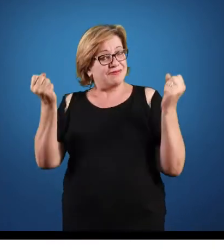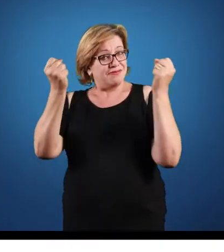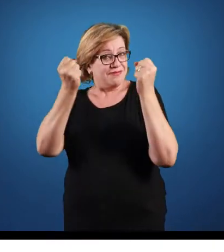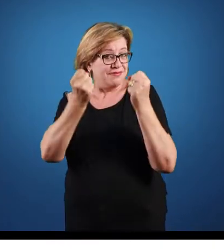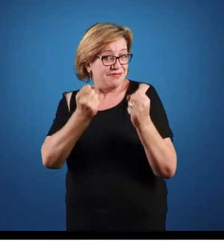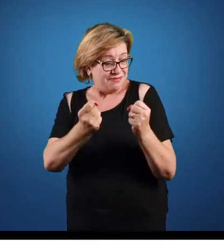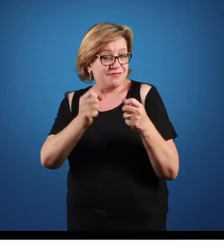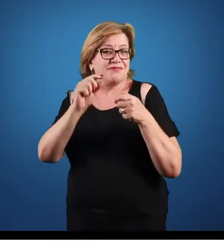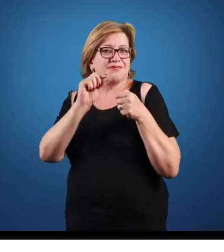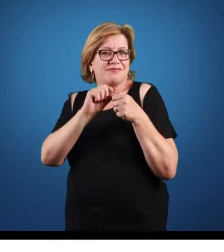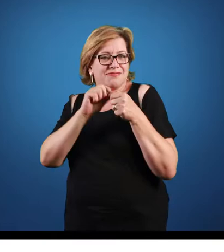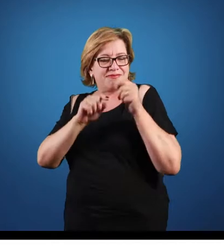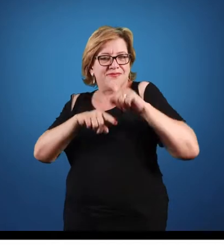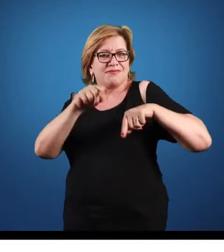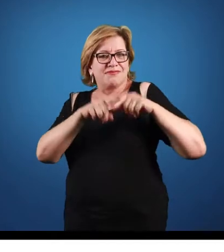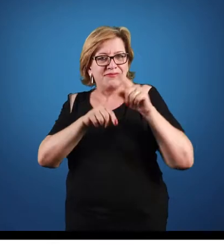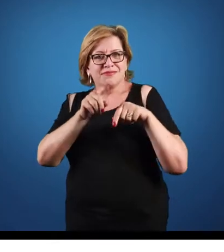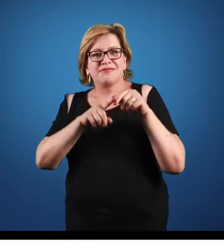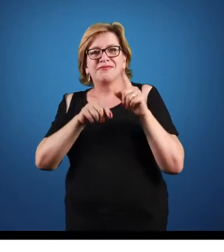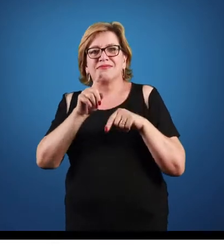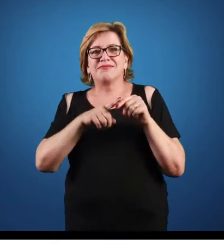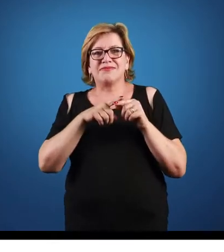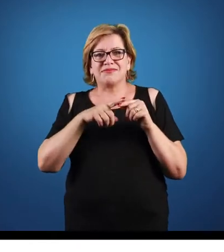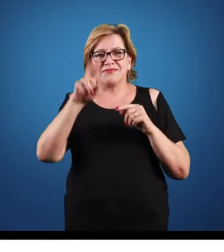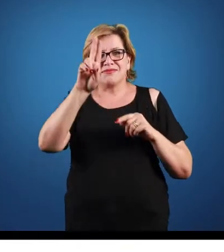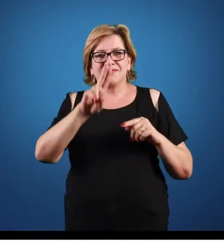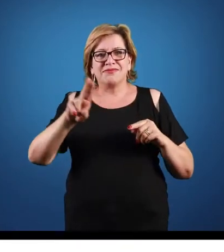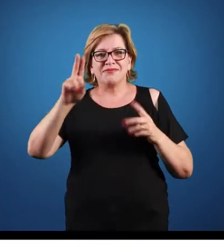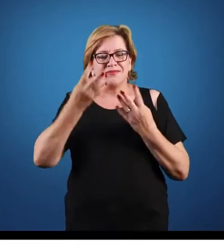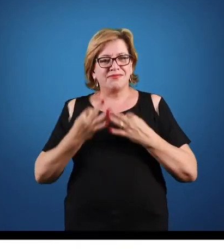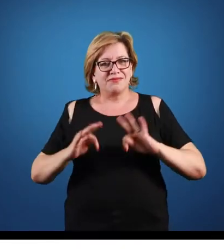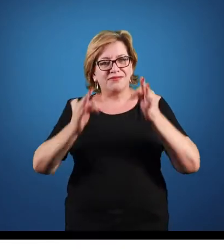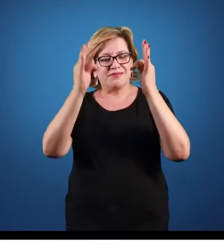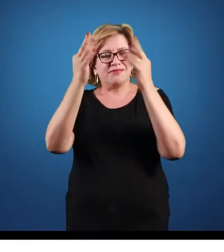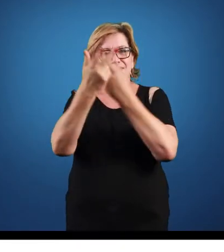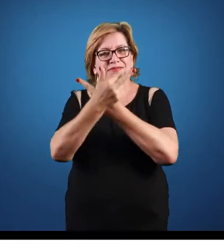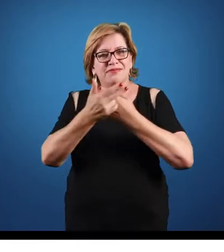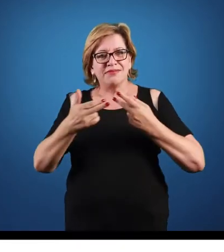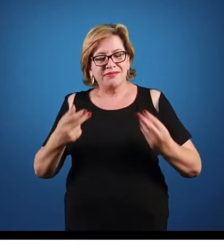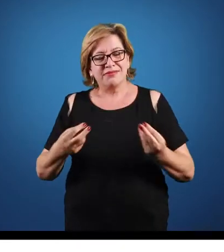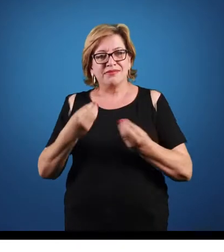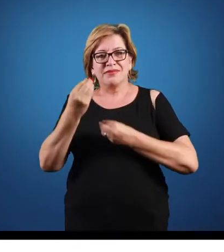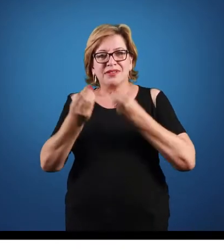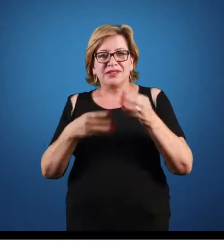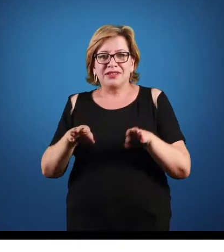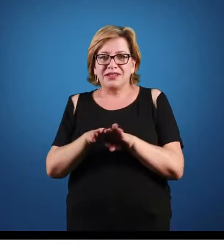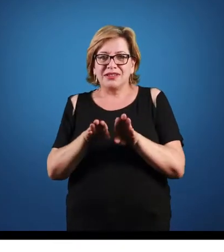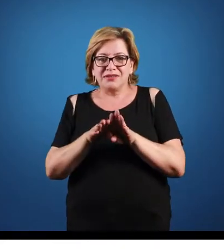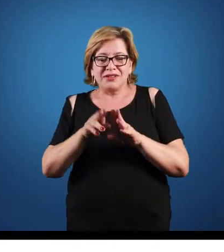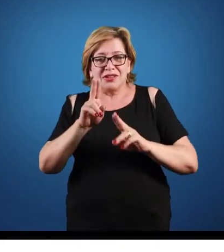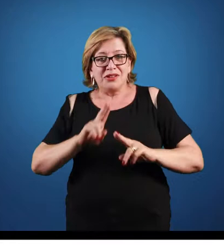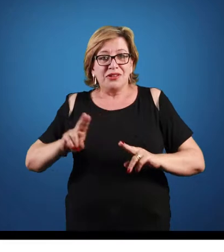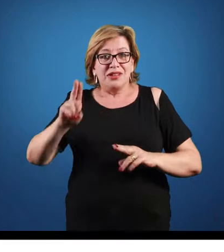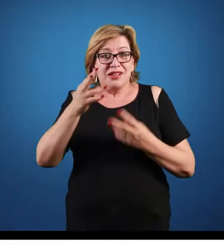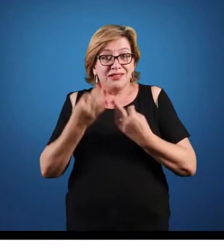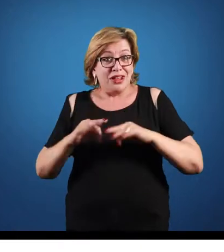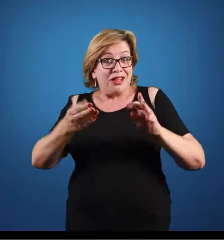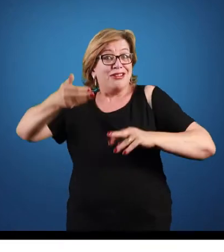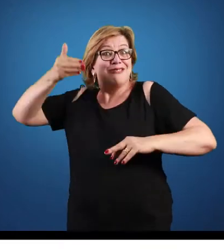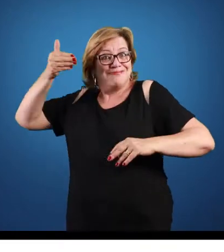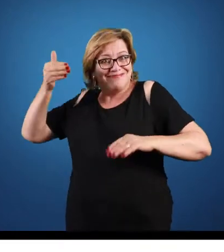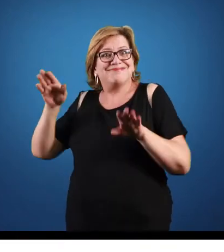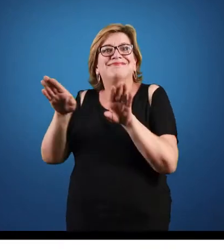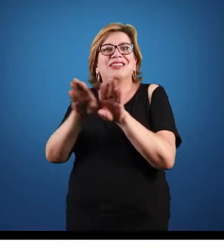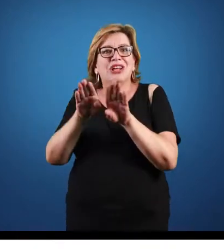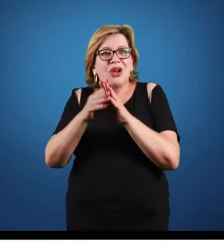produzir materiais né usando tecnologia e às vezes também usando tecnologia antiga que é isso que a gente vai tentar mostrar